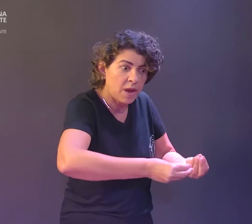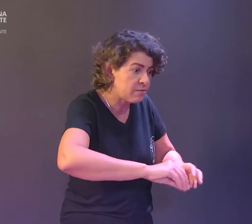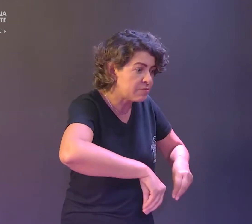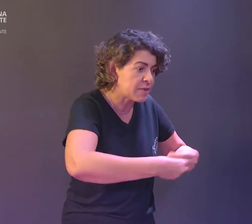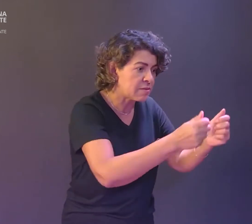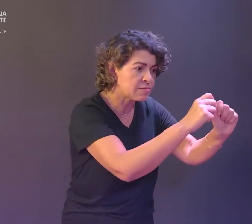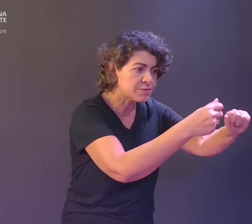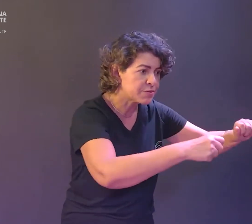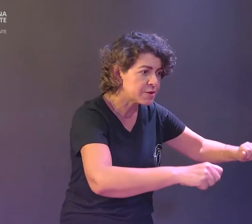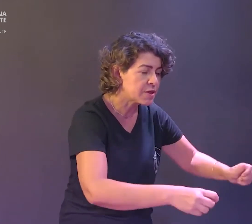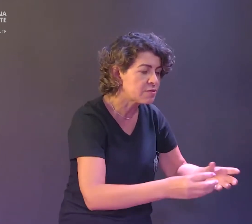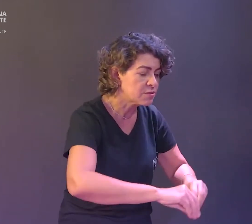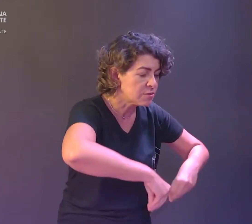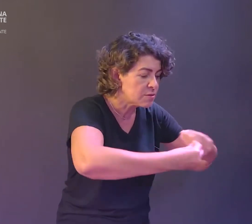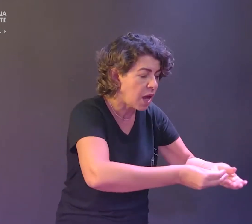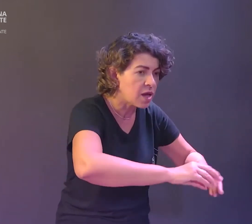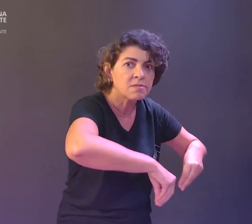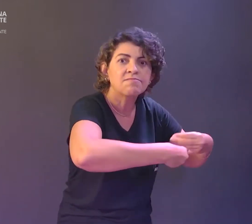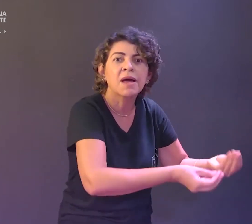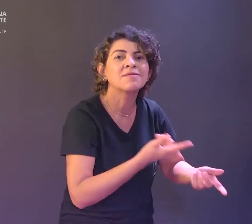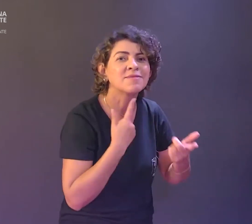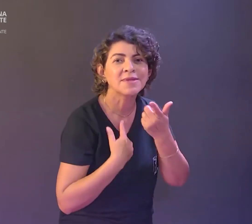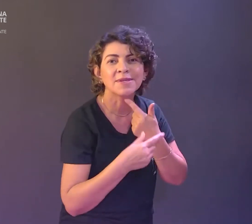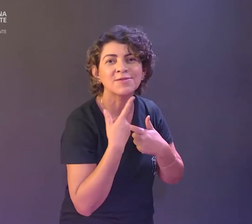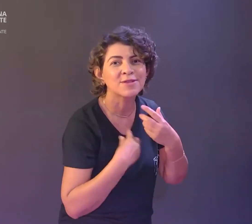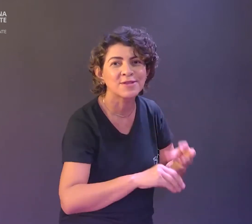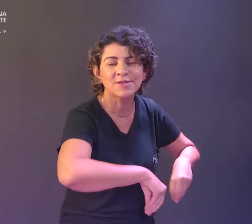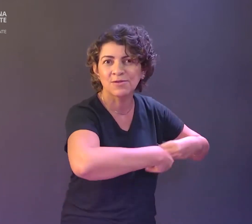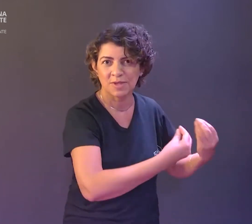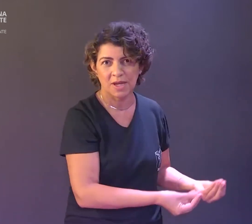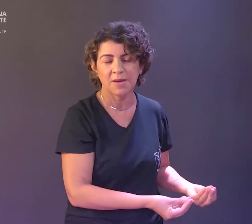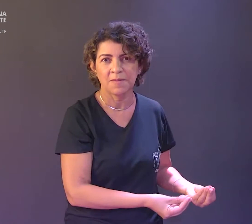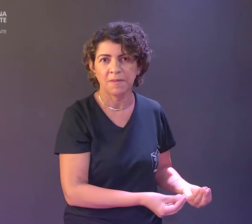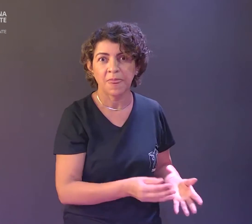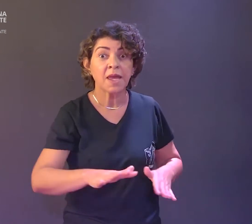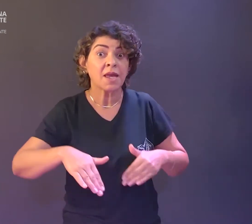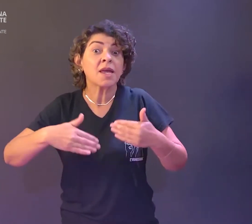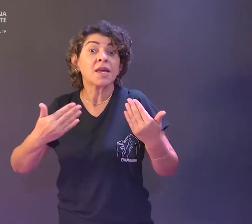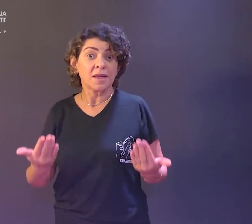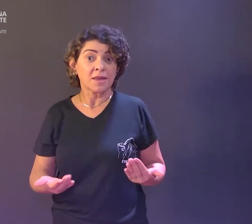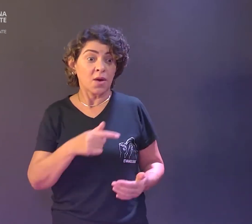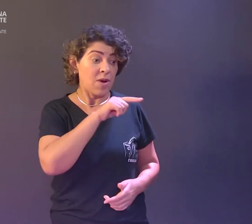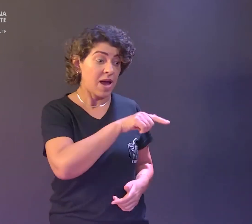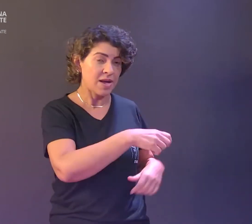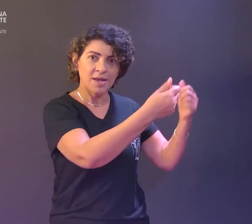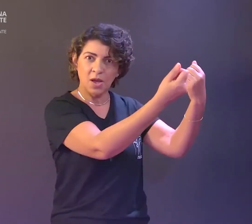Vivem frustradas, porque seu ídolo do coração não são satisfeitos.